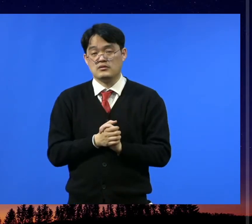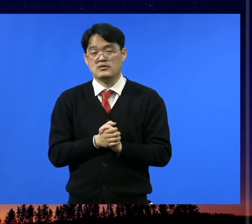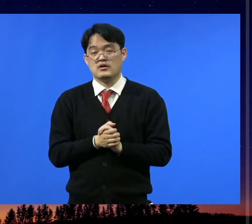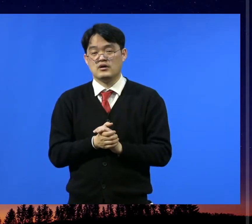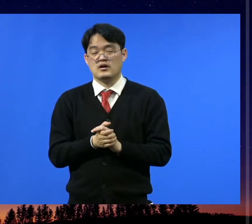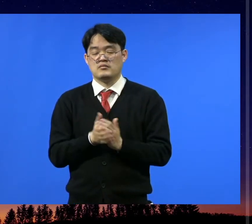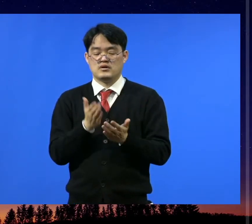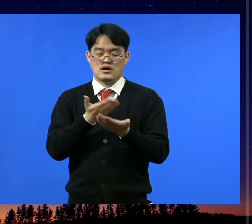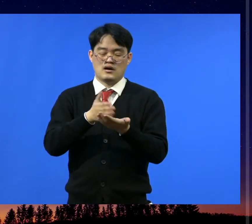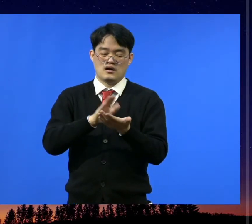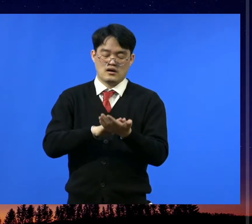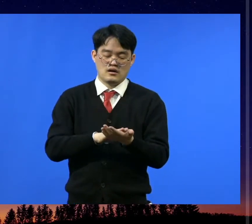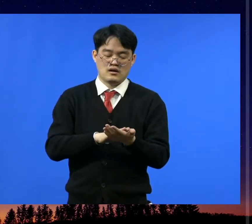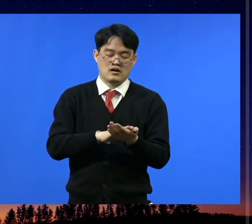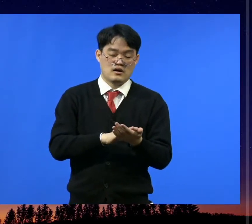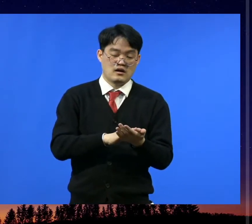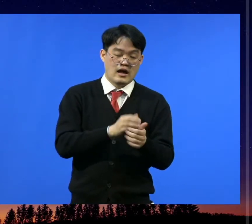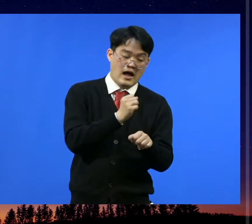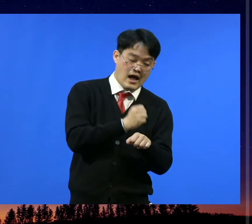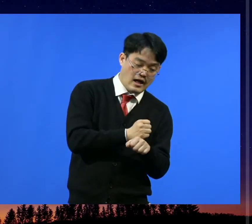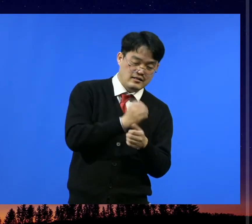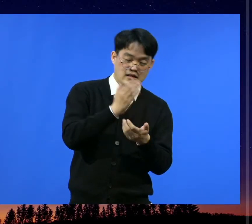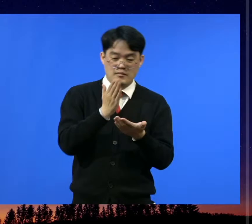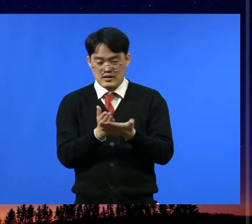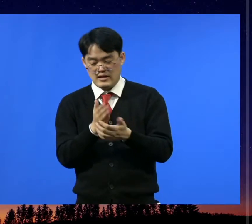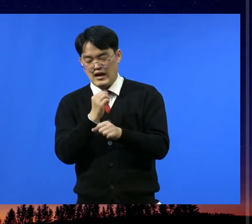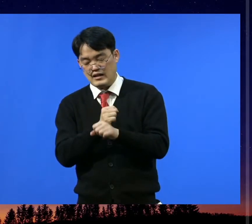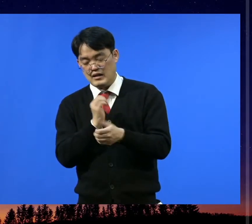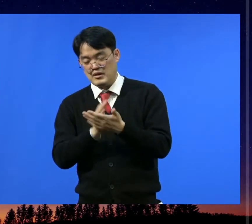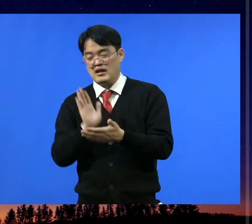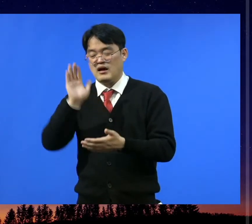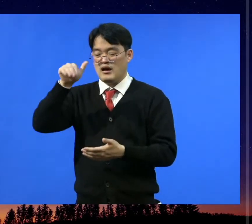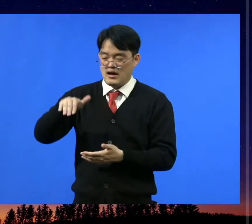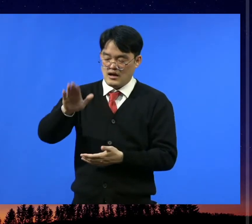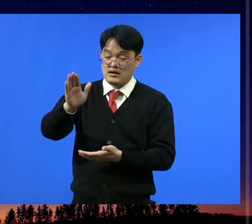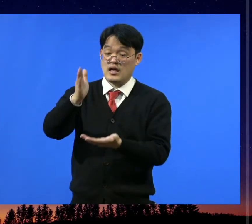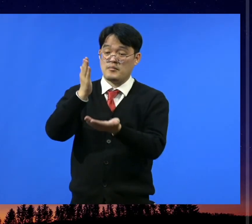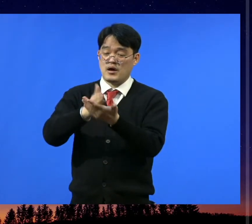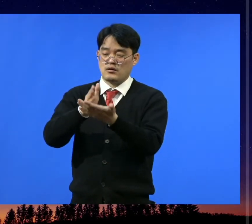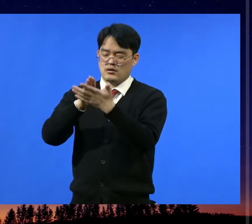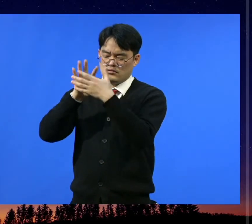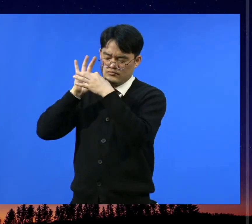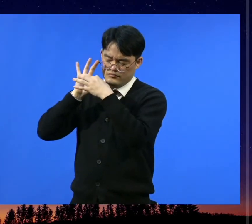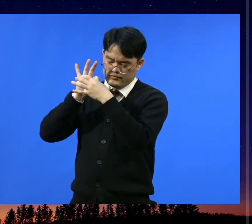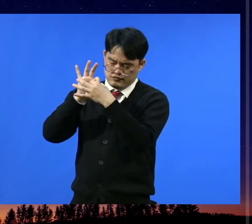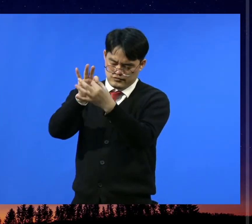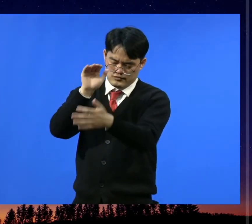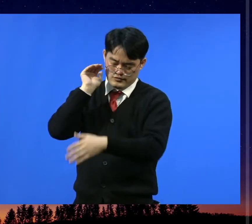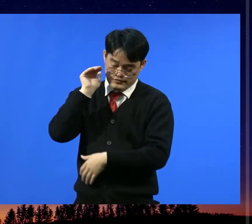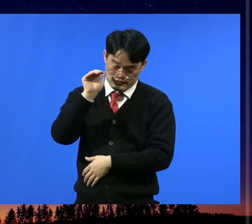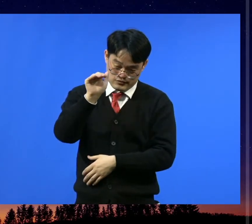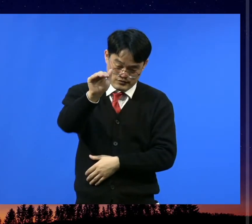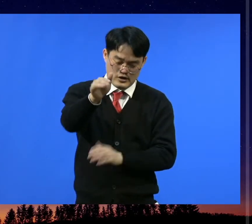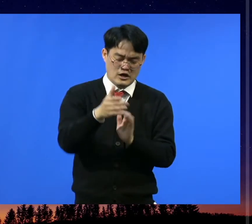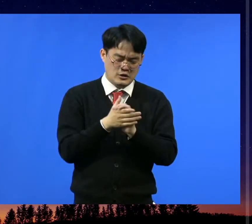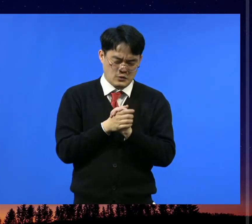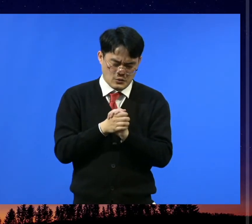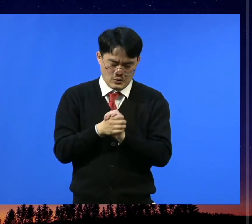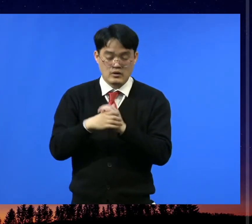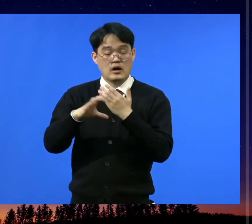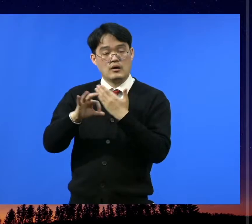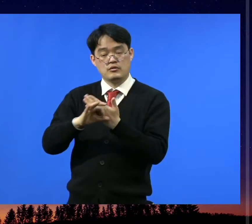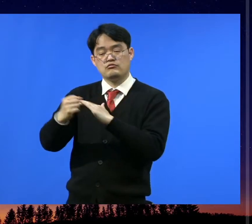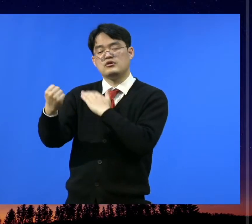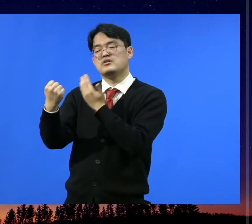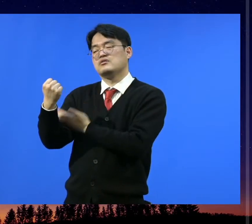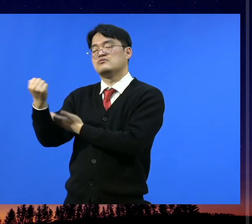들쑥날쑥 하는 게 아니에요. 예. 오늘 우리가 꾸준하게 성령 안에서 기도하다 보니까 우리에게 능력이 주어지는 거예요.